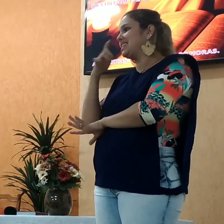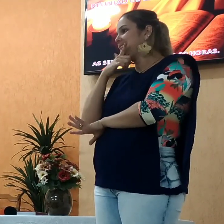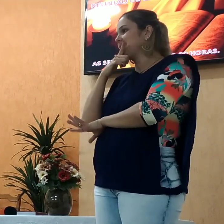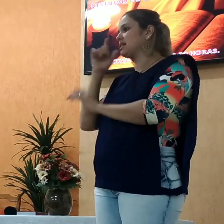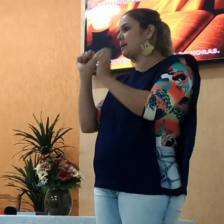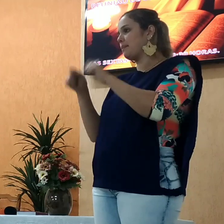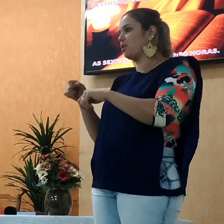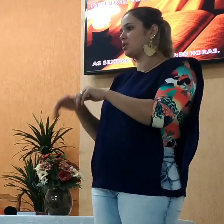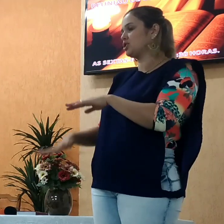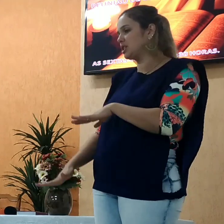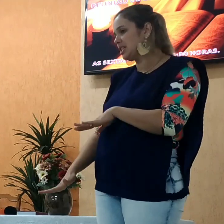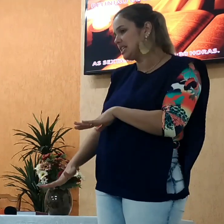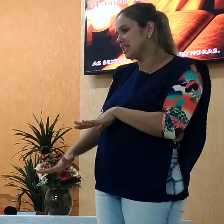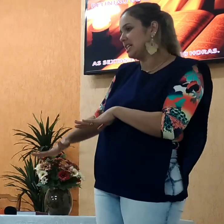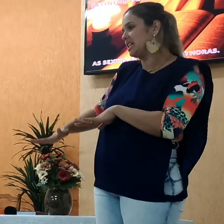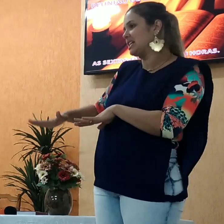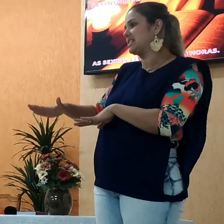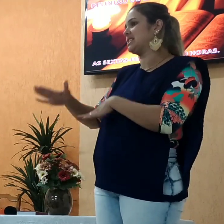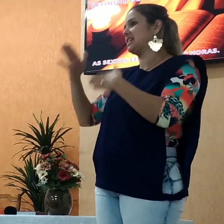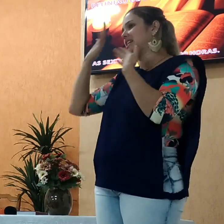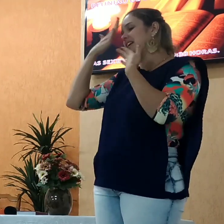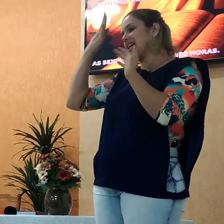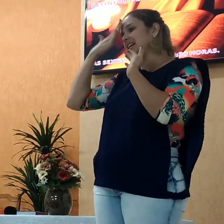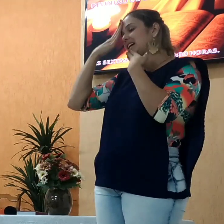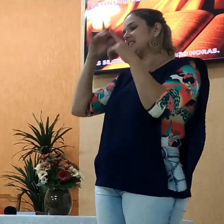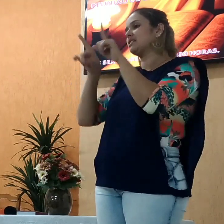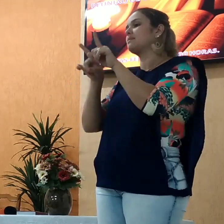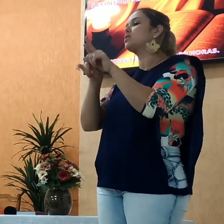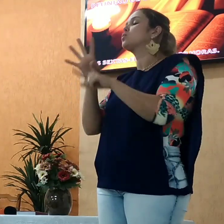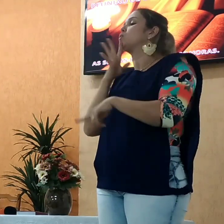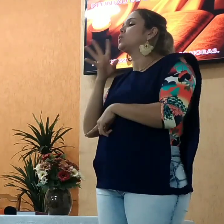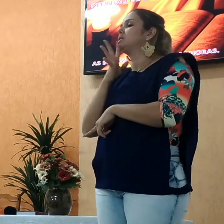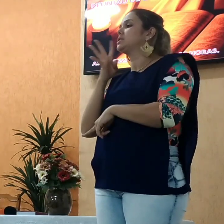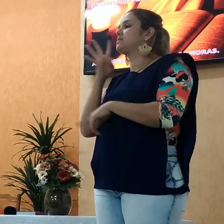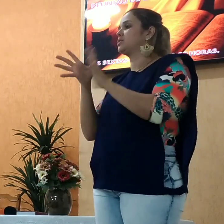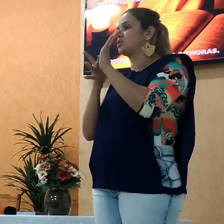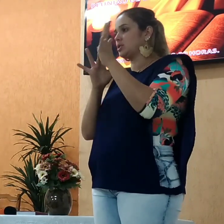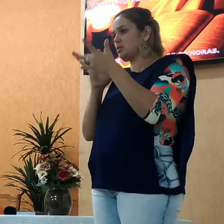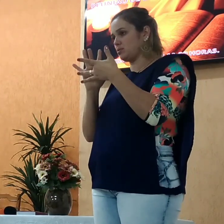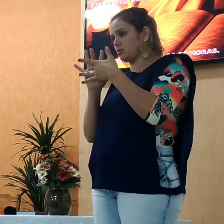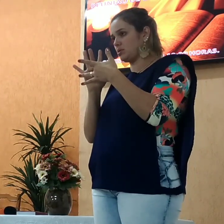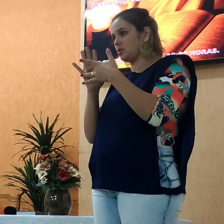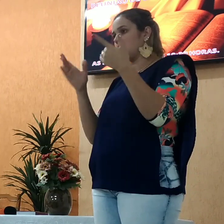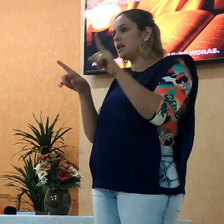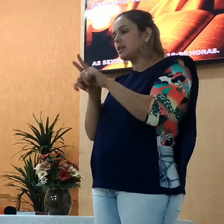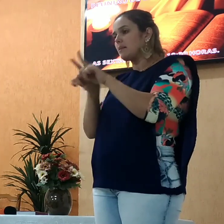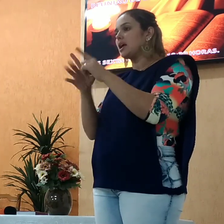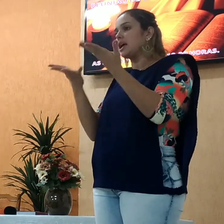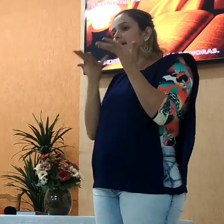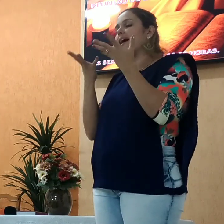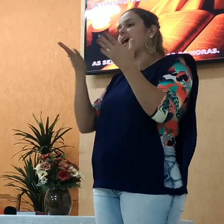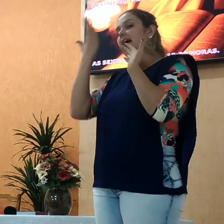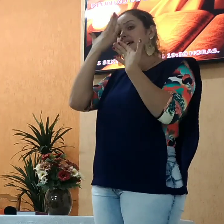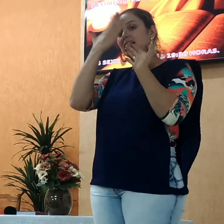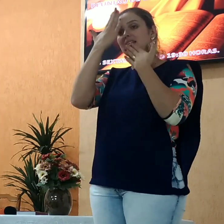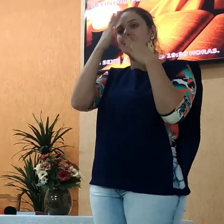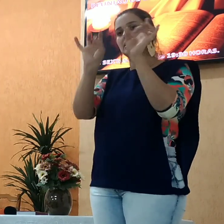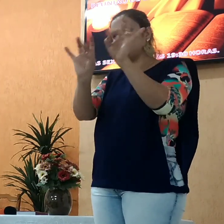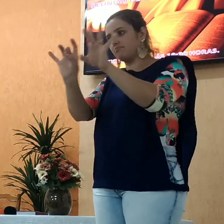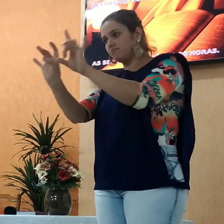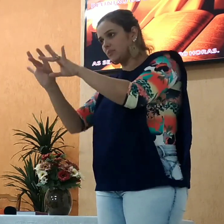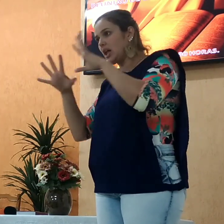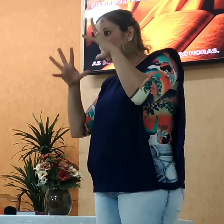graça e no conhecimento de nosso Senhor Jesus Cristo. E nós queremos agradecer todo o nosso visitante, e muito